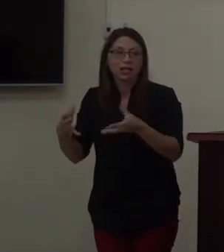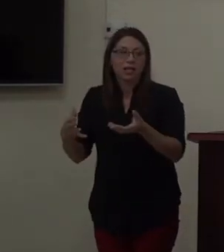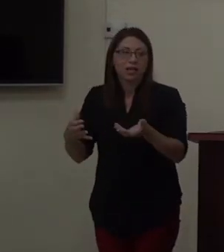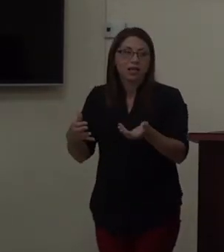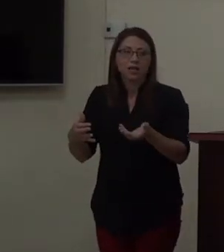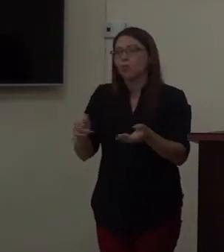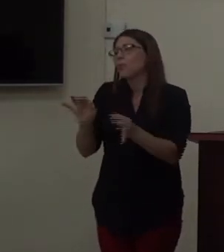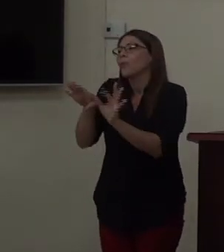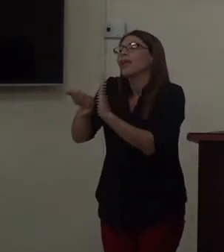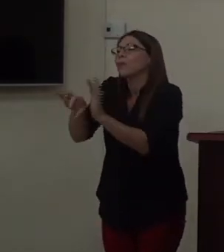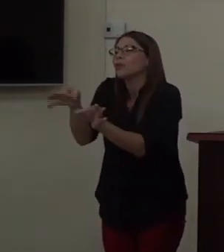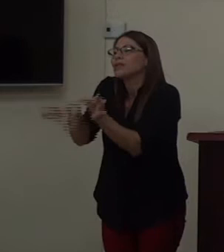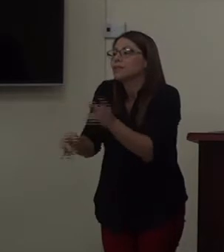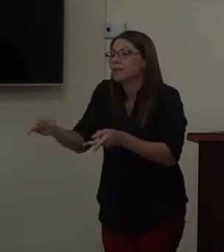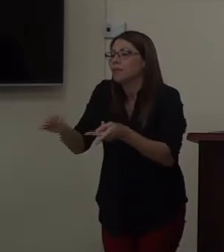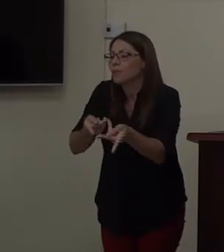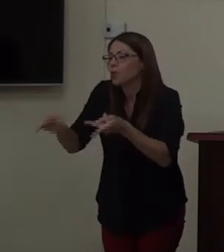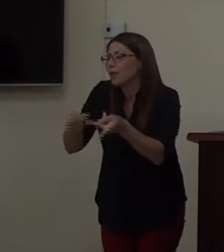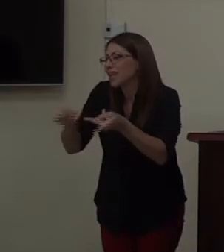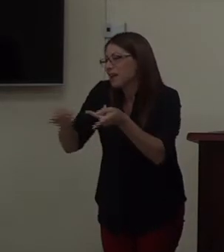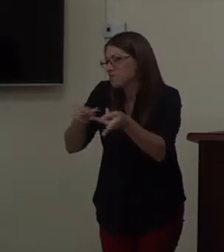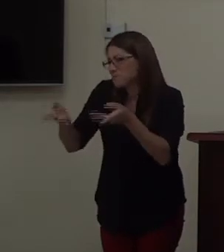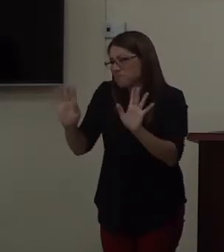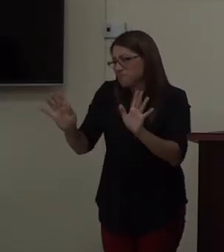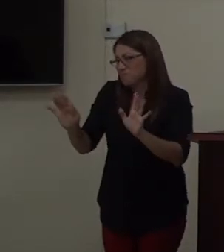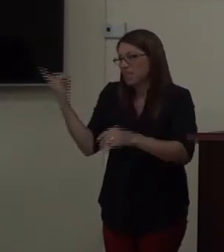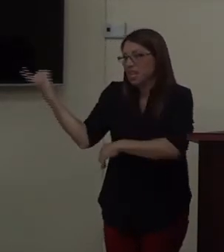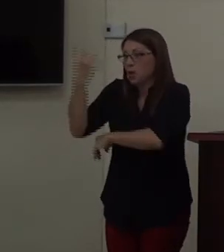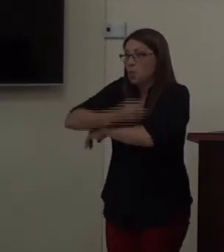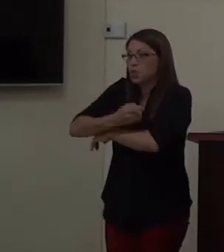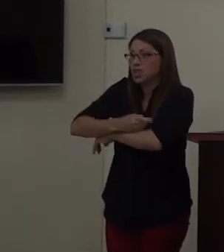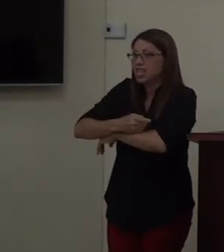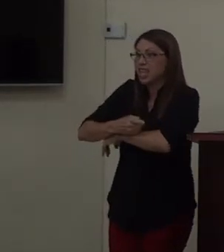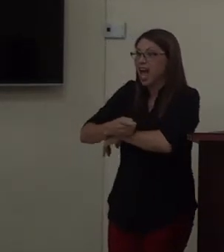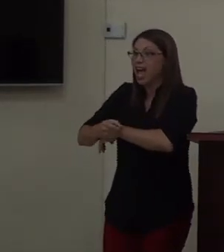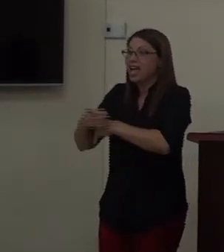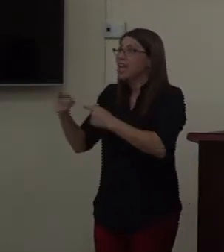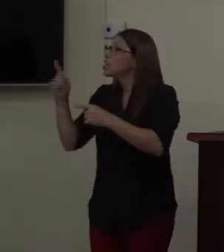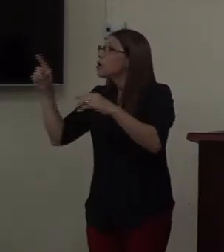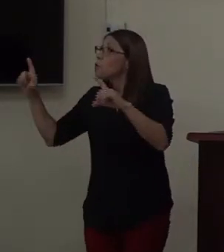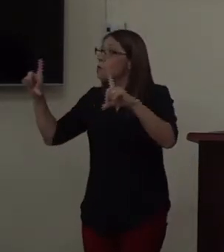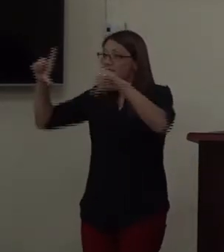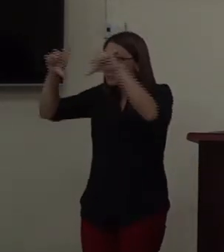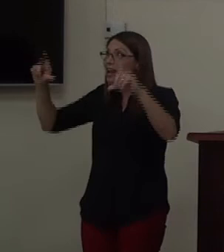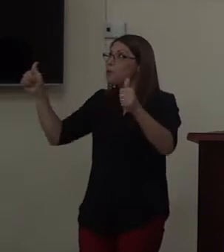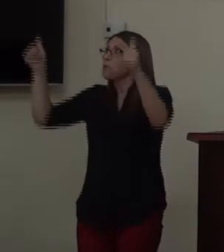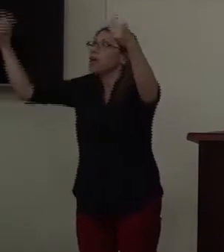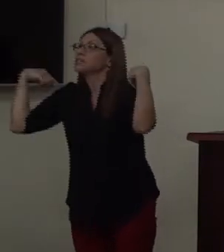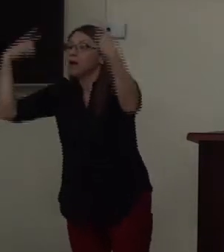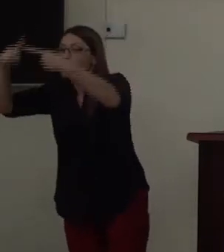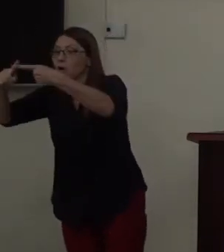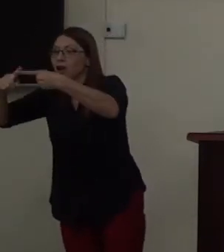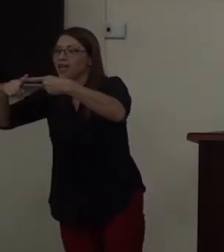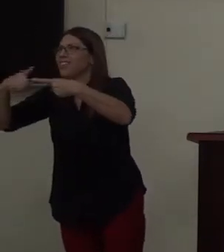Una simple pulpería, por ejemplo, que un día decida quitar el letrero de pulpería en español e inventarse algo en